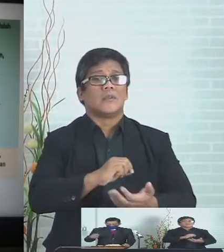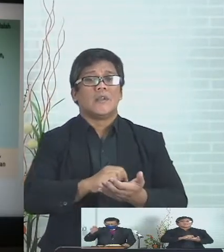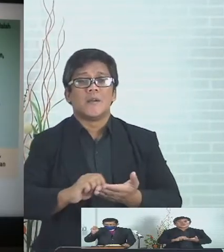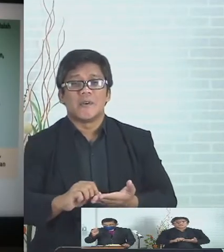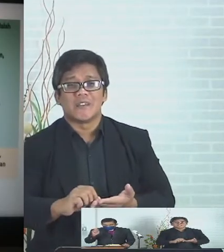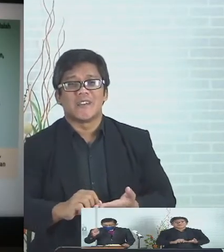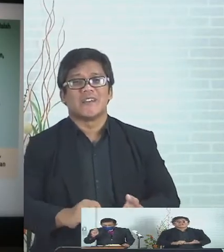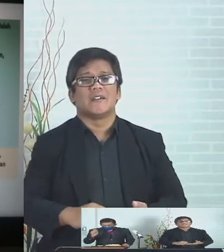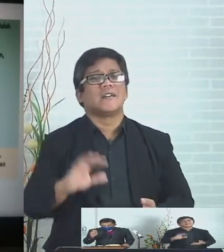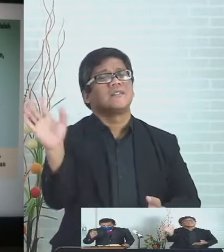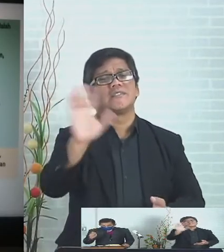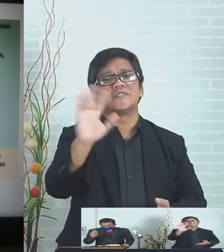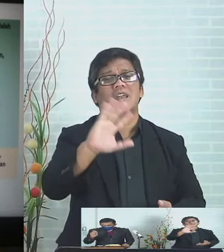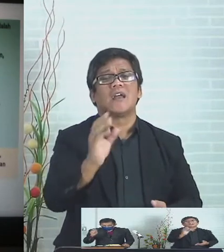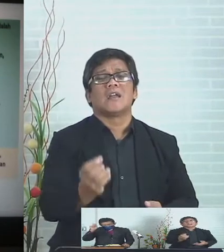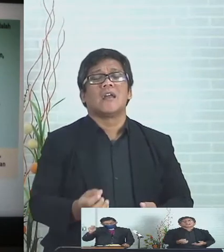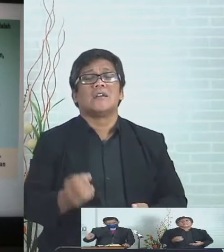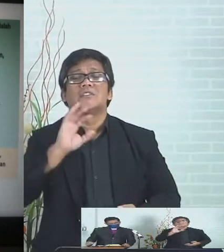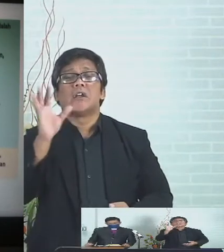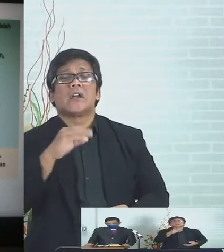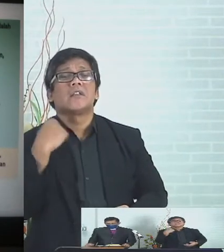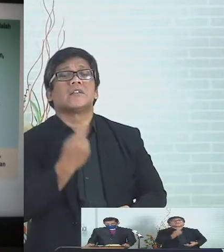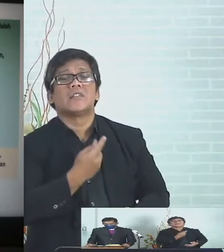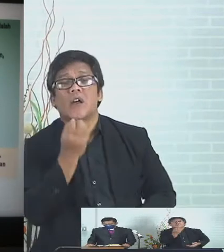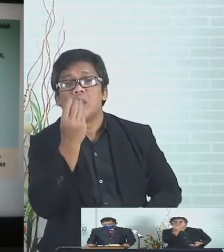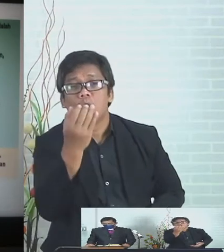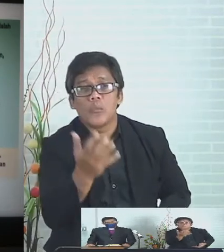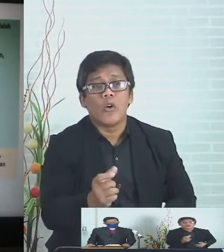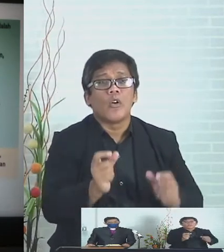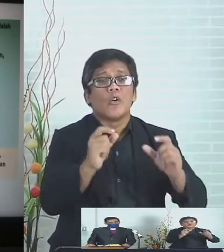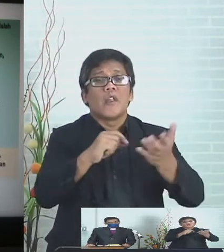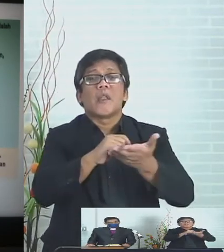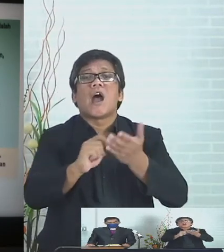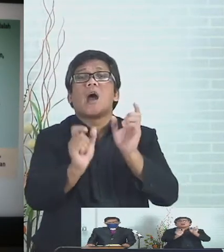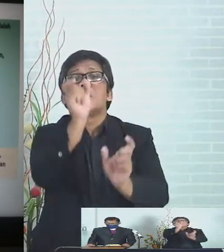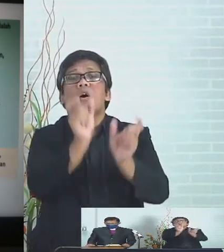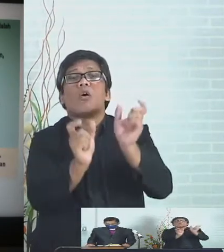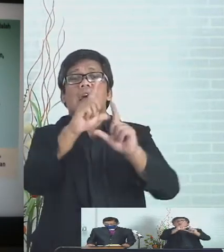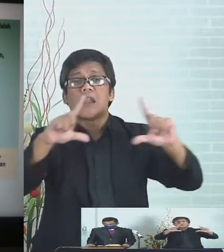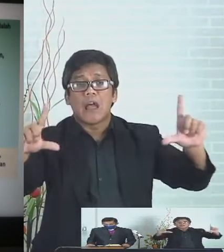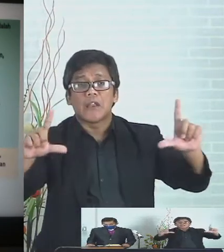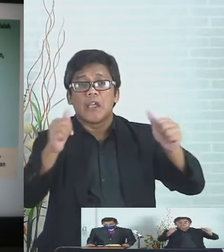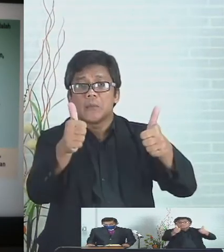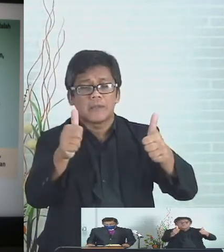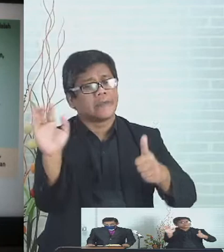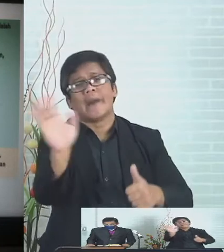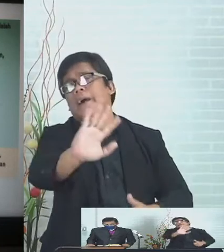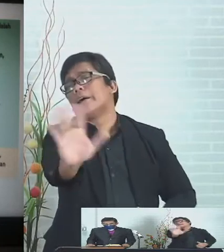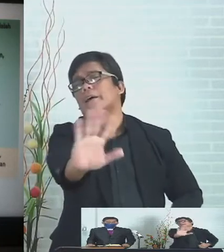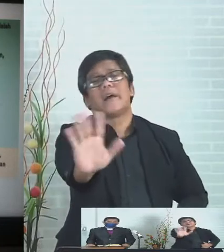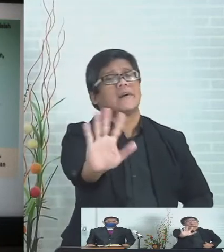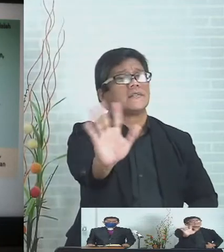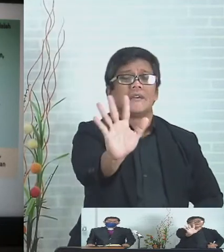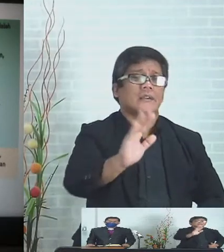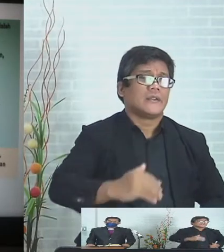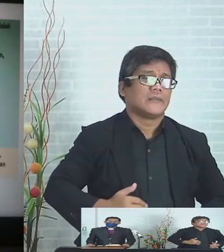Jangan pernah deklarasikan nama lain selain nama Tuhan Yesus di dalam kehidupan kita Apakah itu mungkin